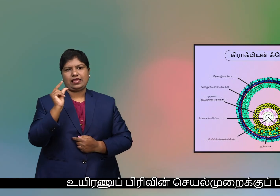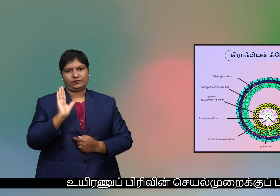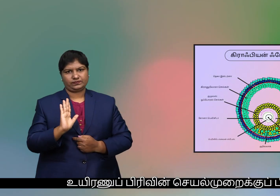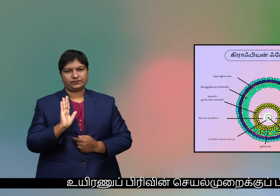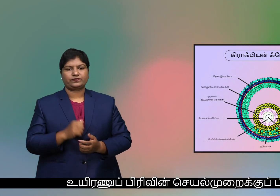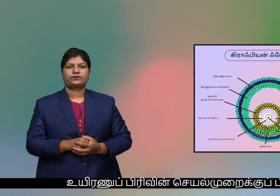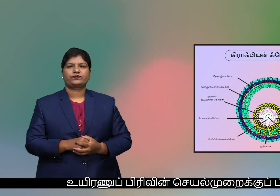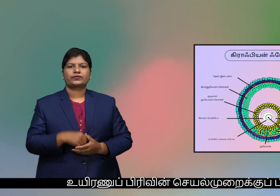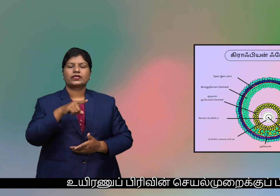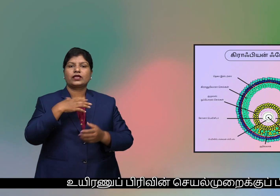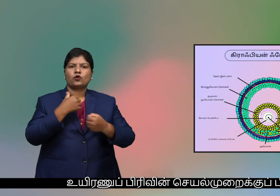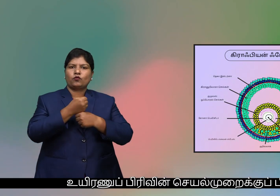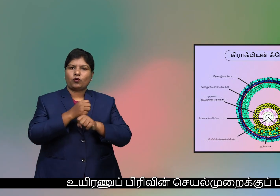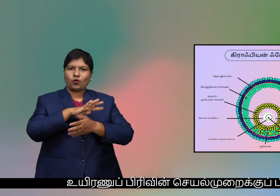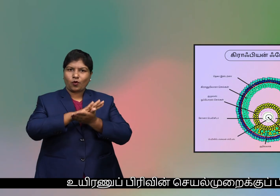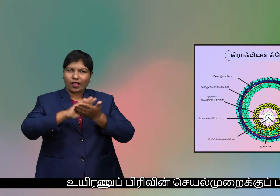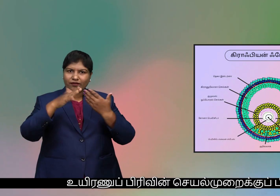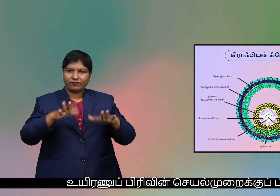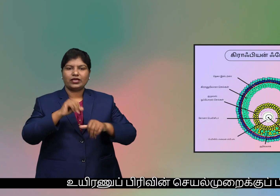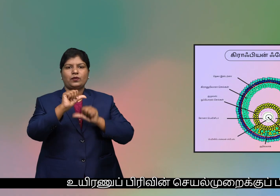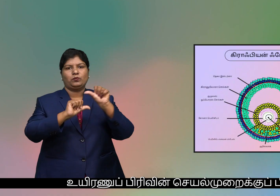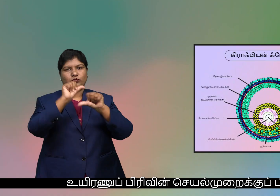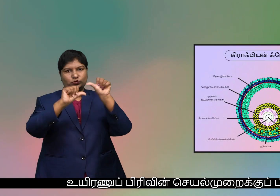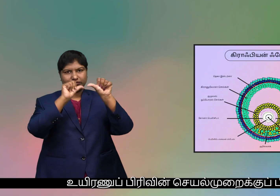உயிரணு பிரிவின் செயல்முறைக்கு பிறகு